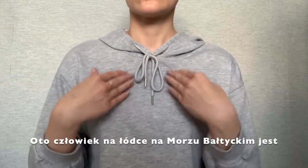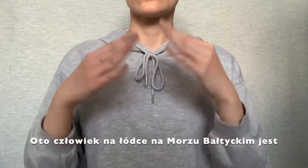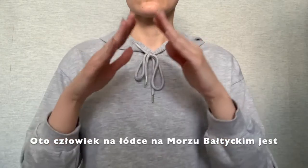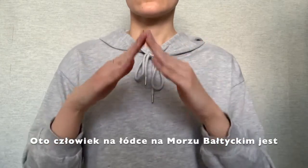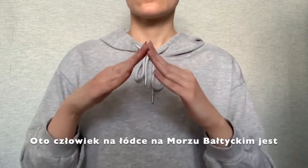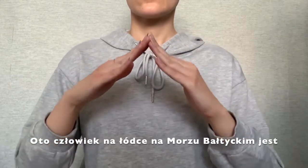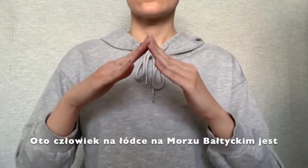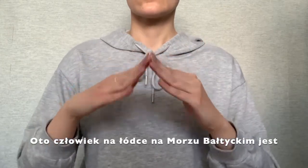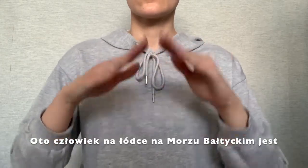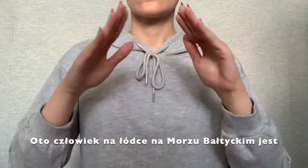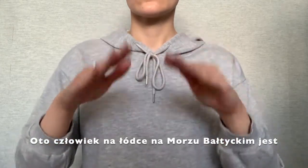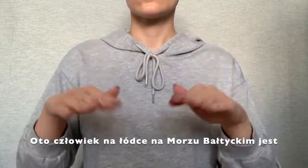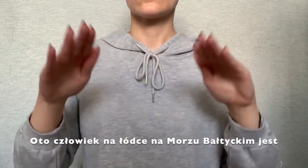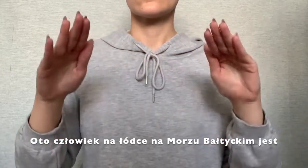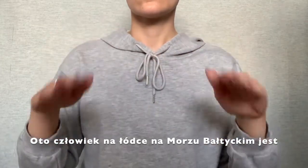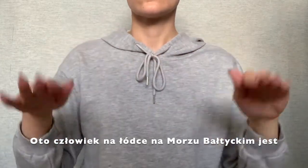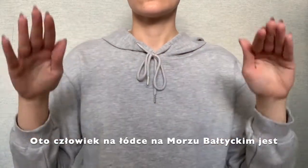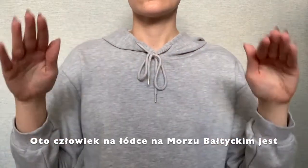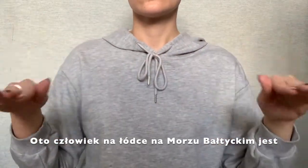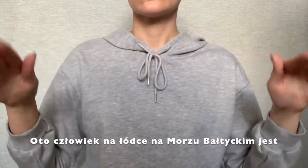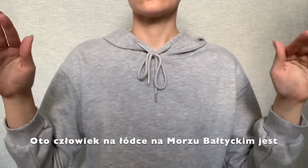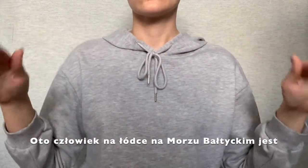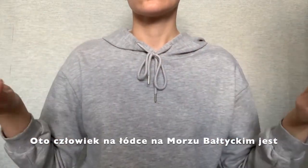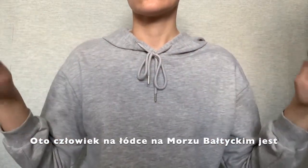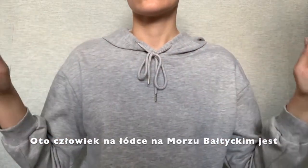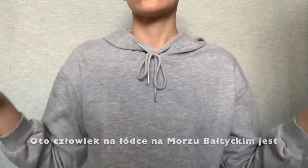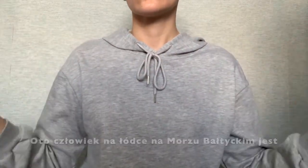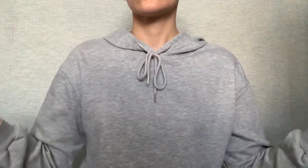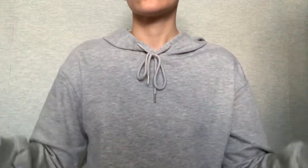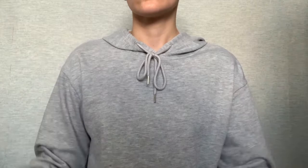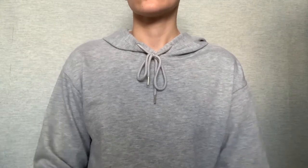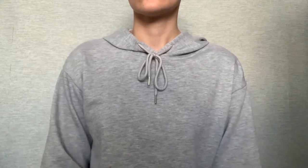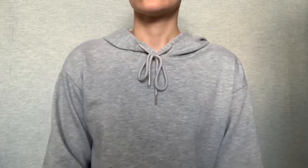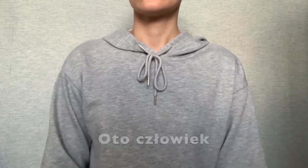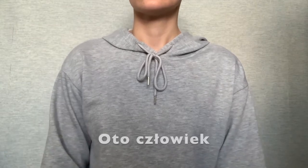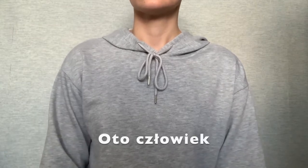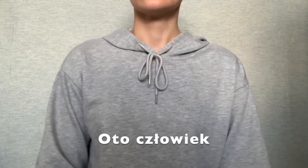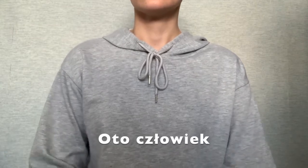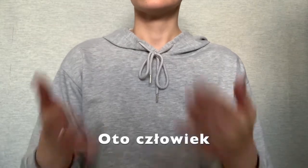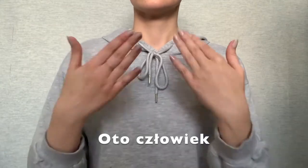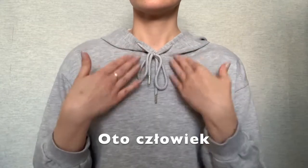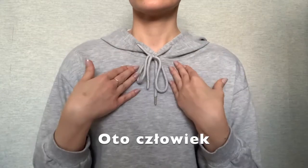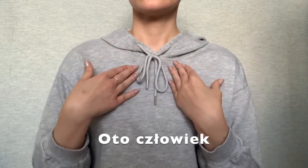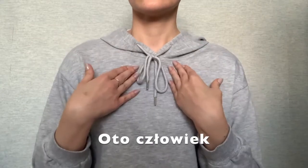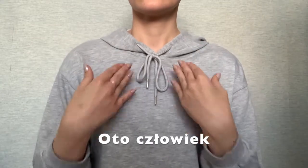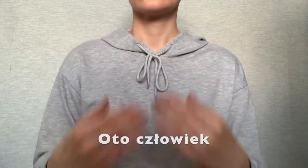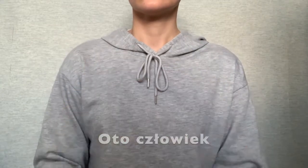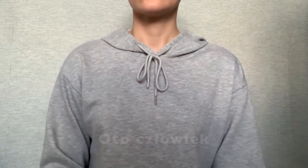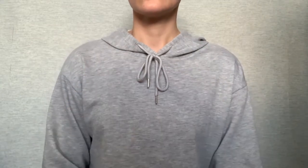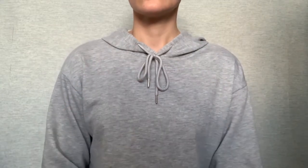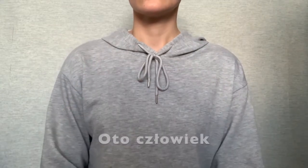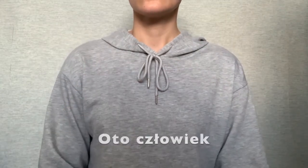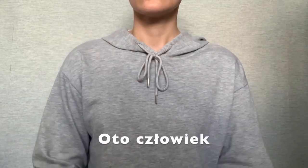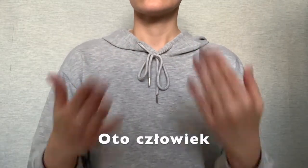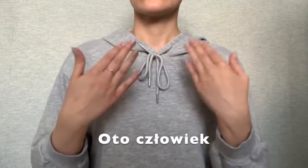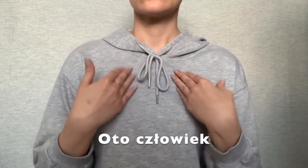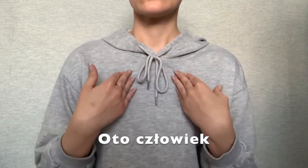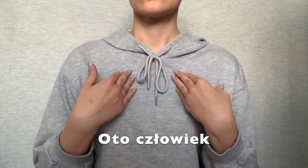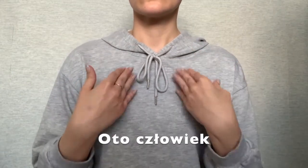człowiek na łódce na Morzu Bałtyckim jest. Oto człowiek, oto